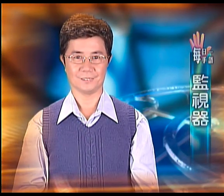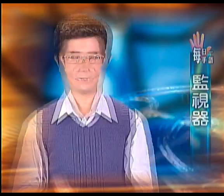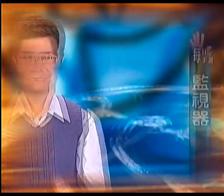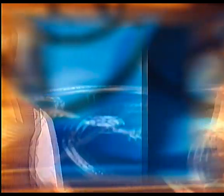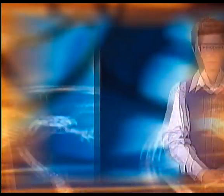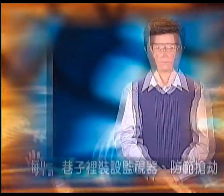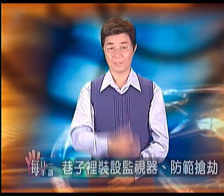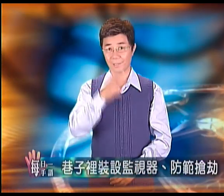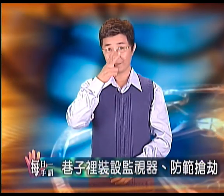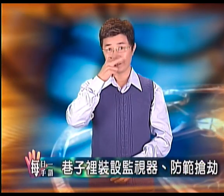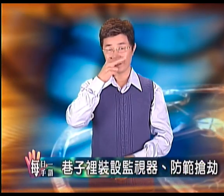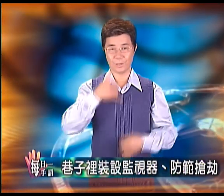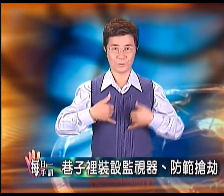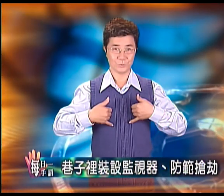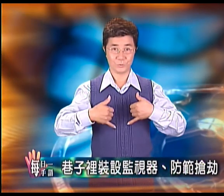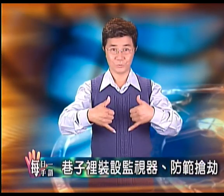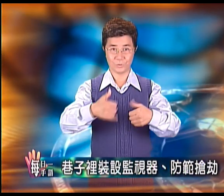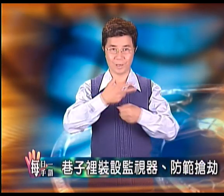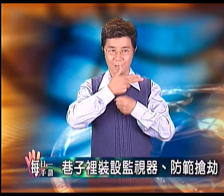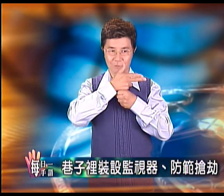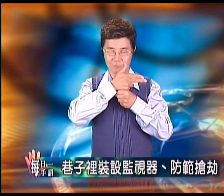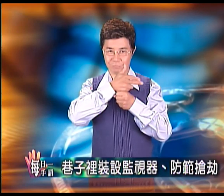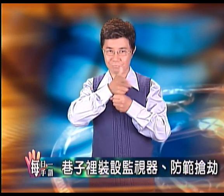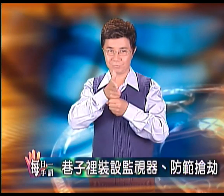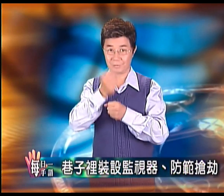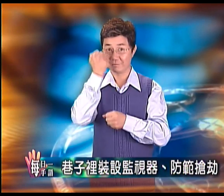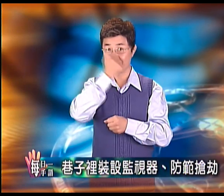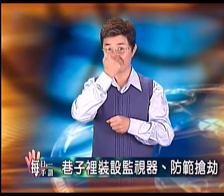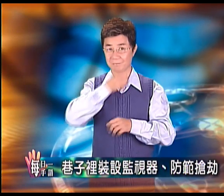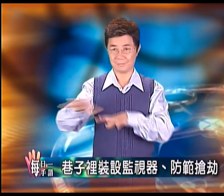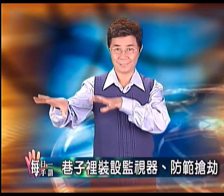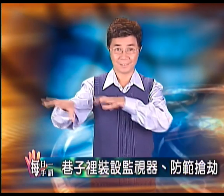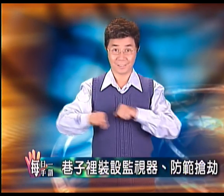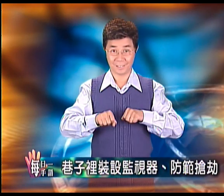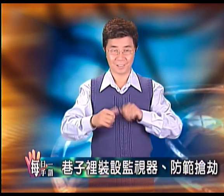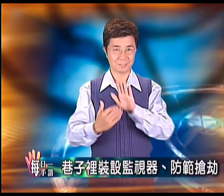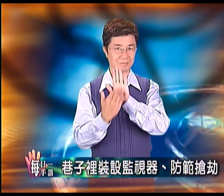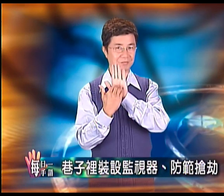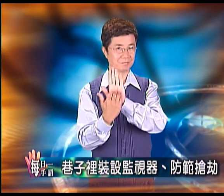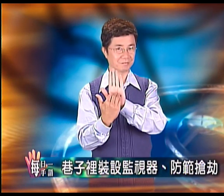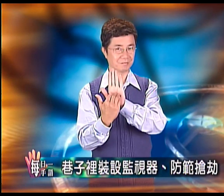了。巷子里装设监视器，防范抢劫。